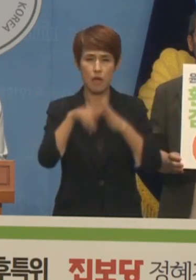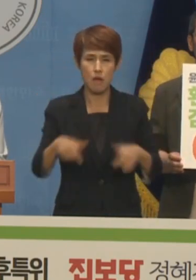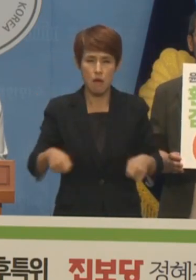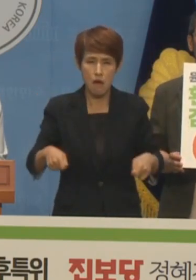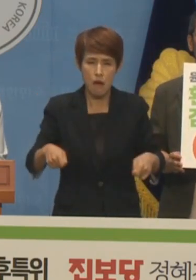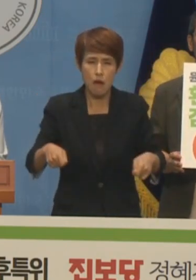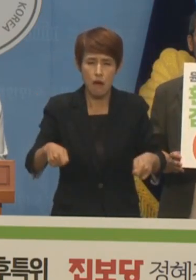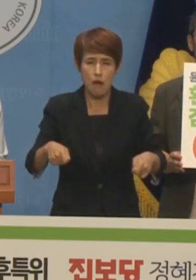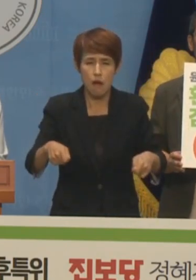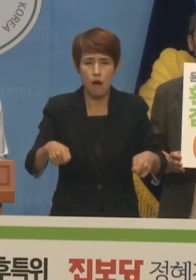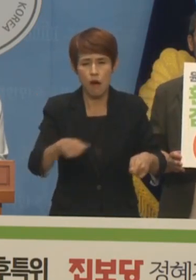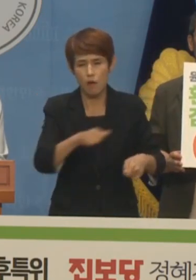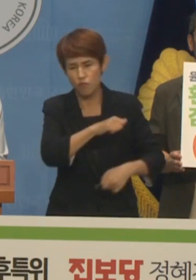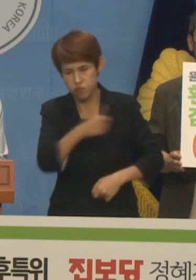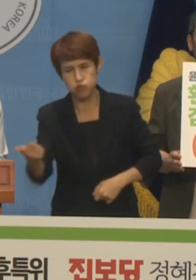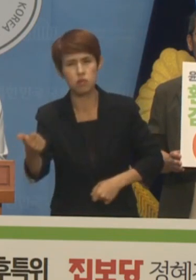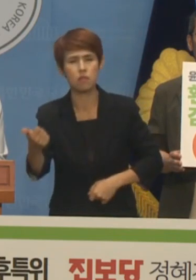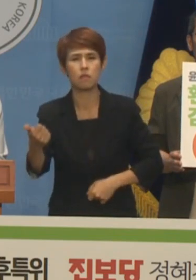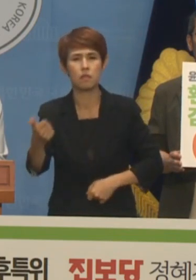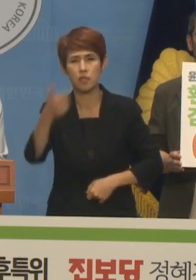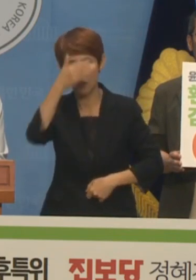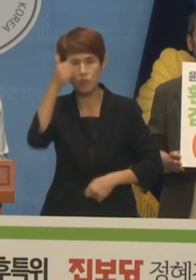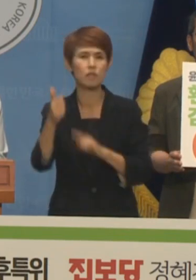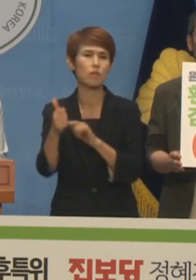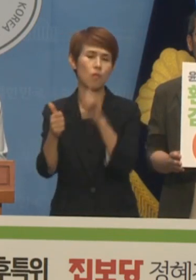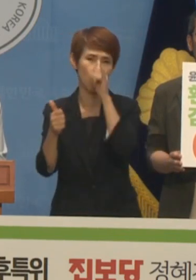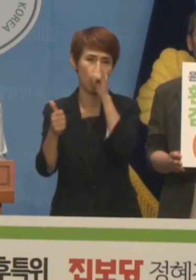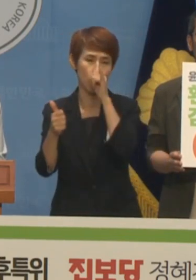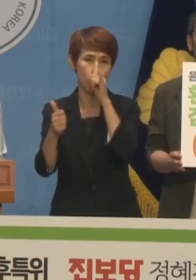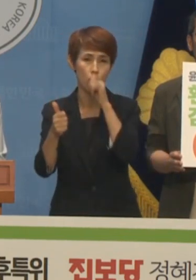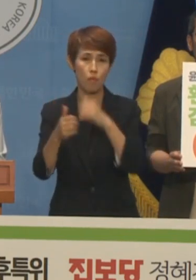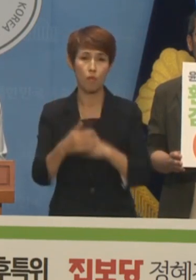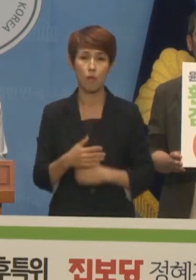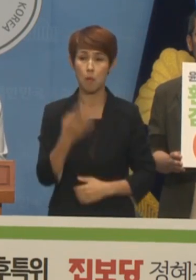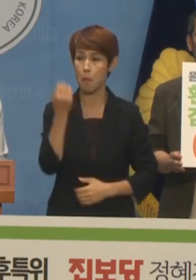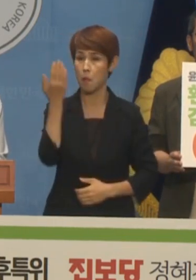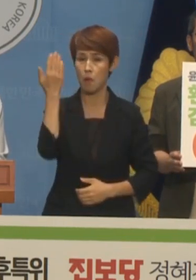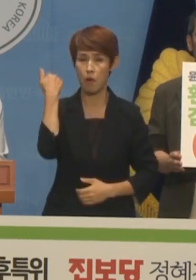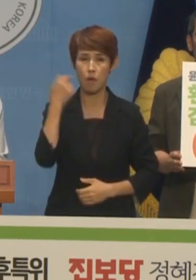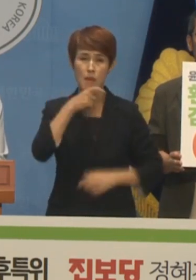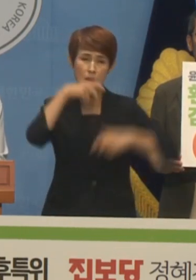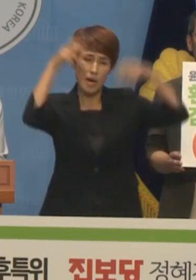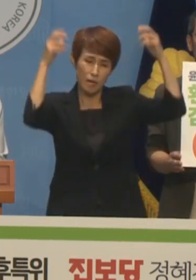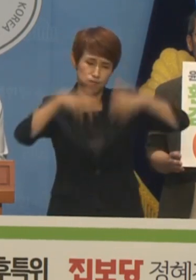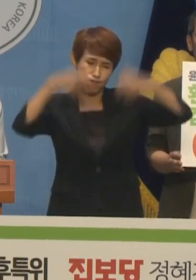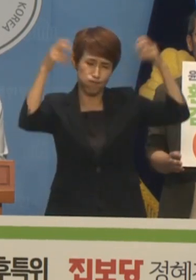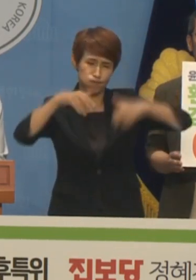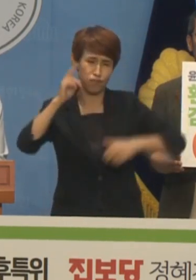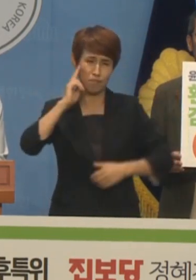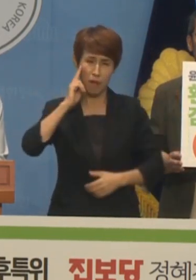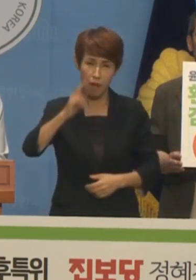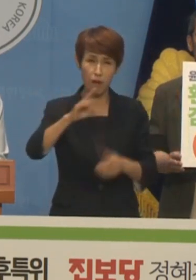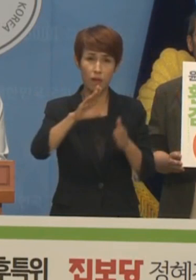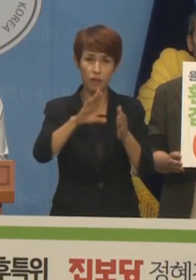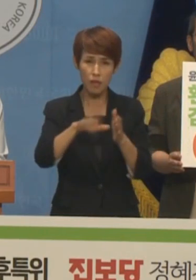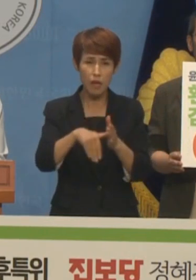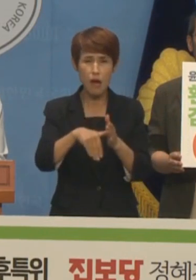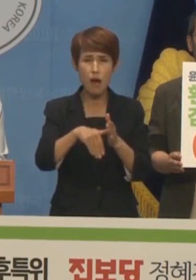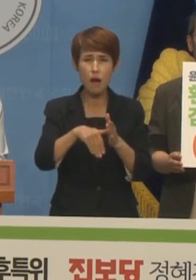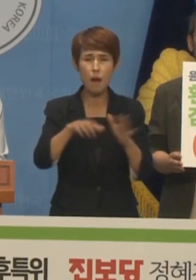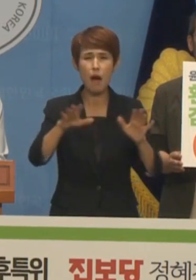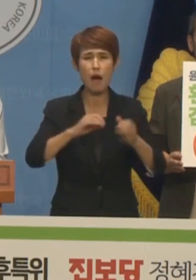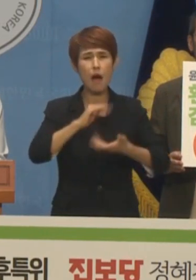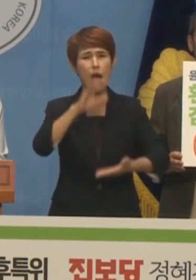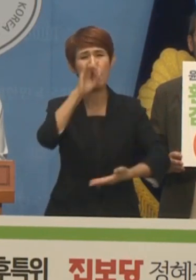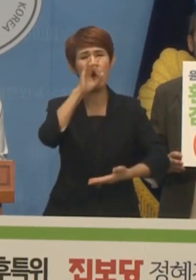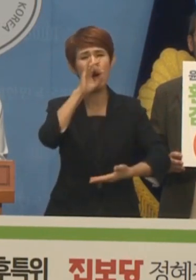카트를 나르다가 사망했던 청년 노동자, 바로 얼마 전 기습적인 폭우가 쏟아지는데 배송